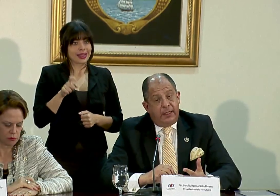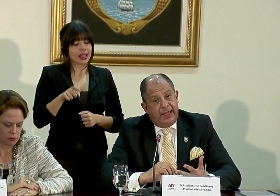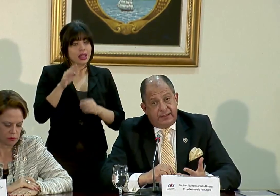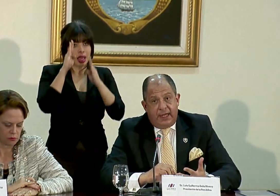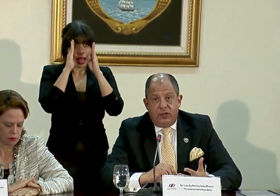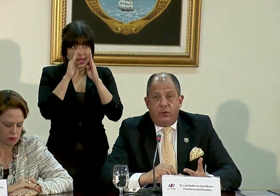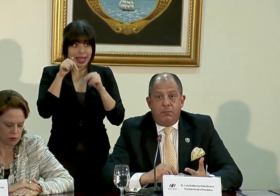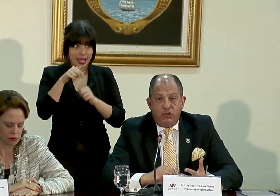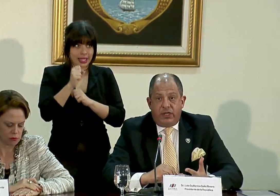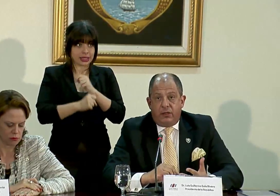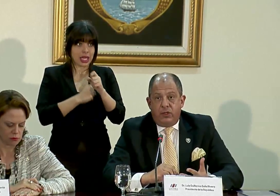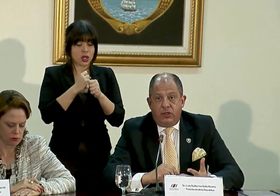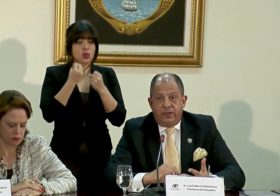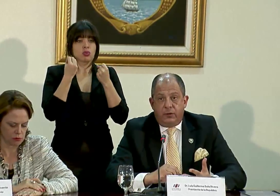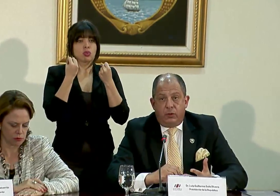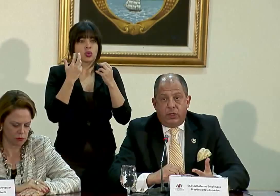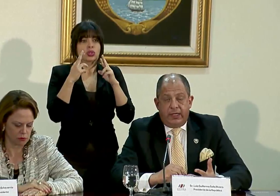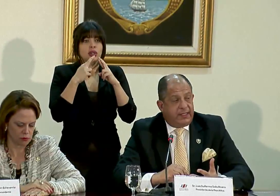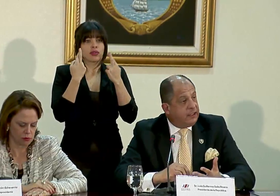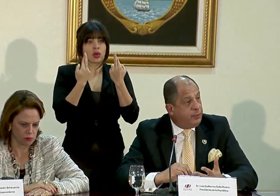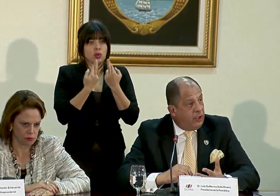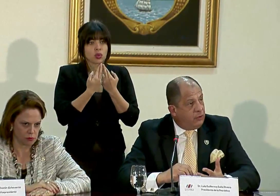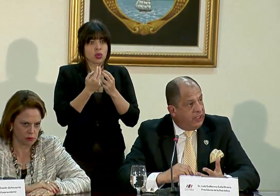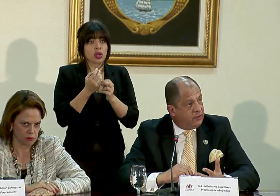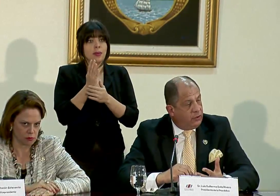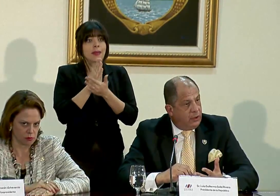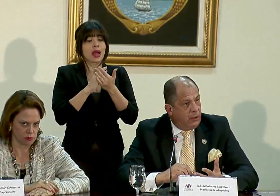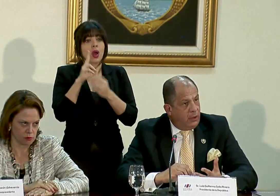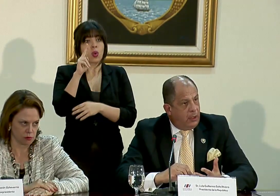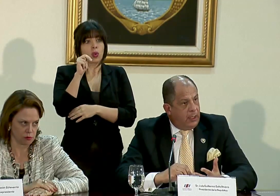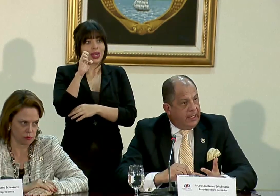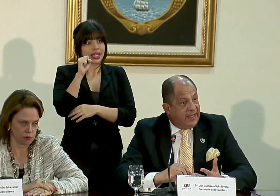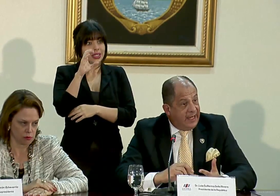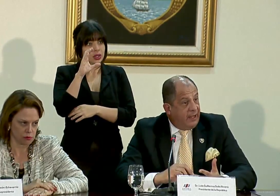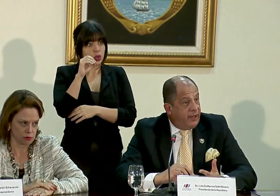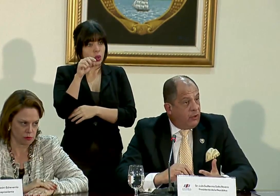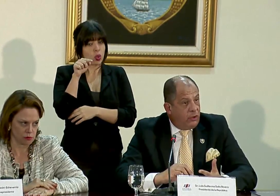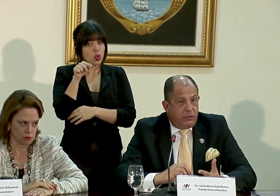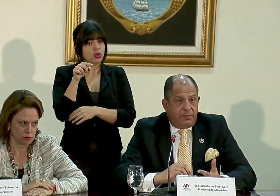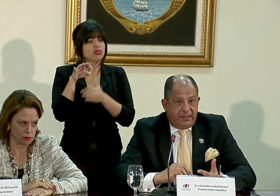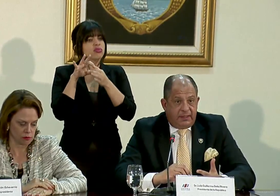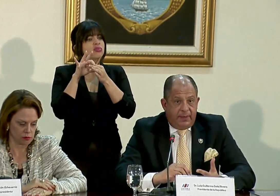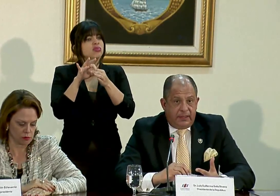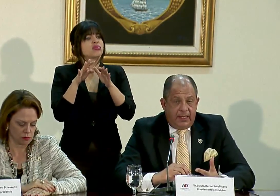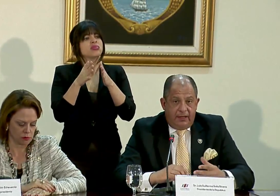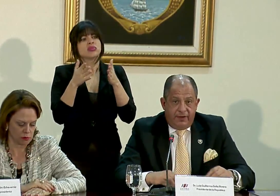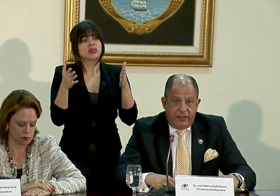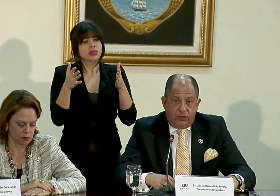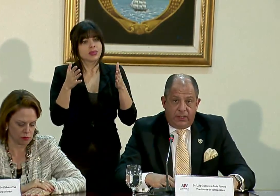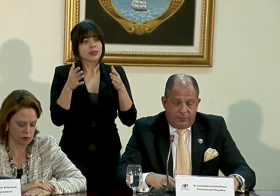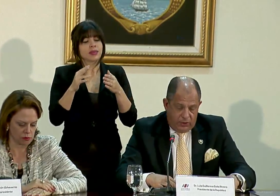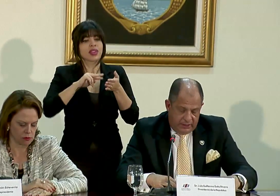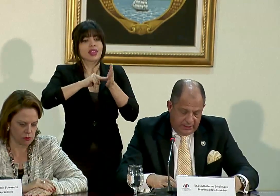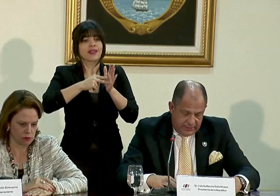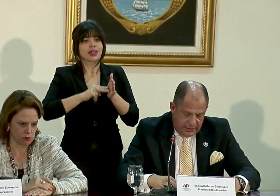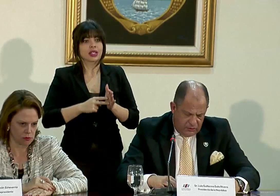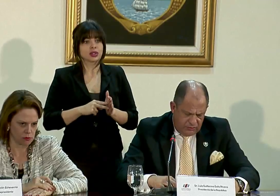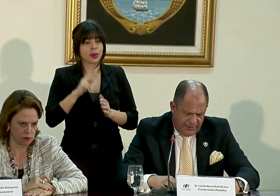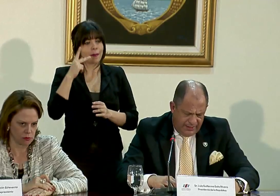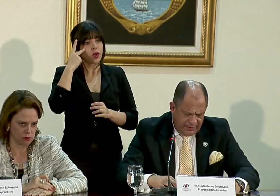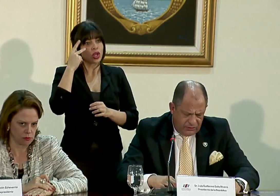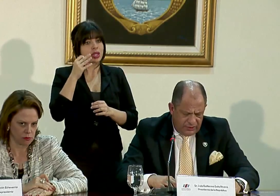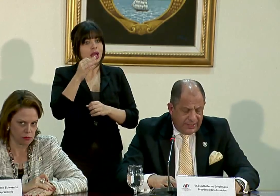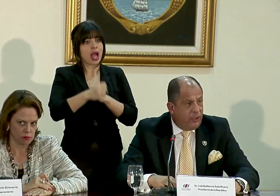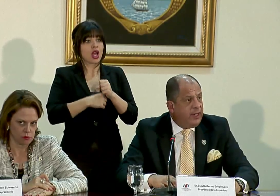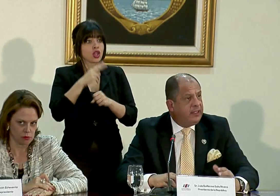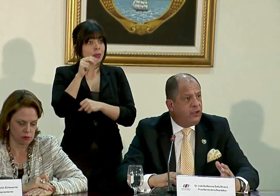que atender este año muchas reuniones organizadas por la UNESCO que tienen que ver con precisamente la definición de las políticas del año